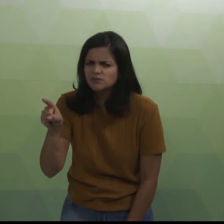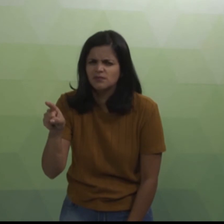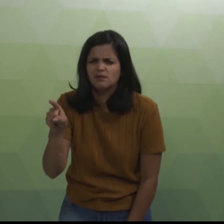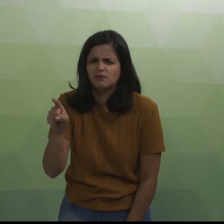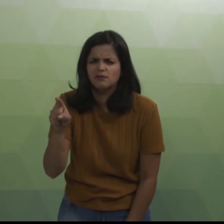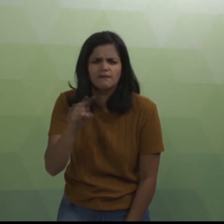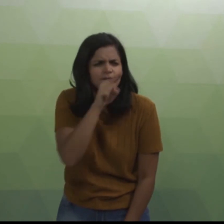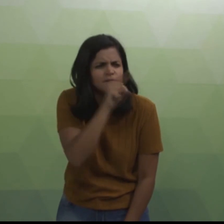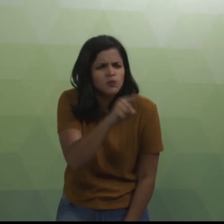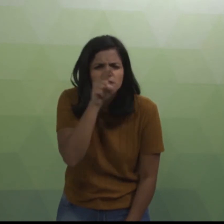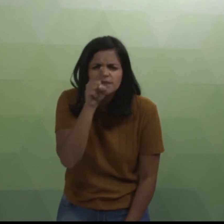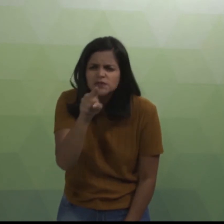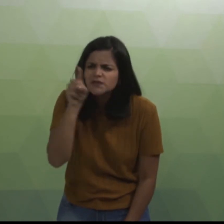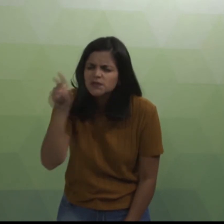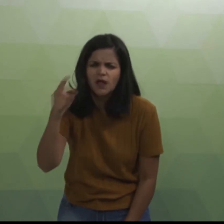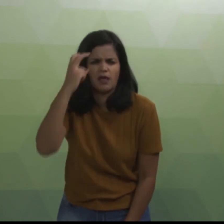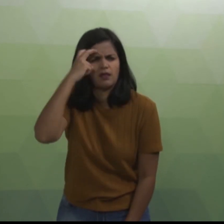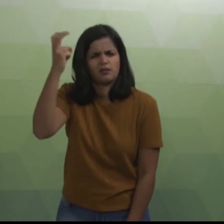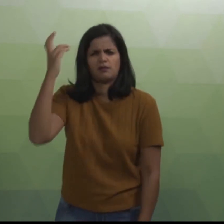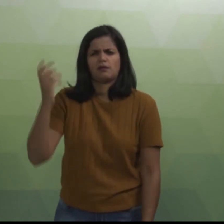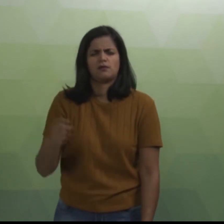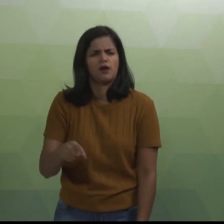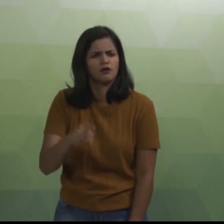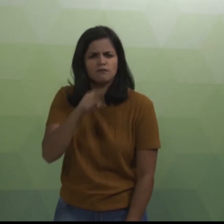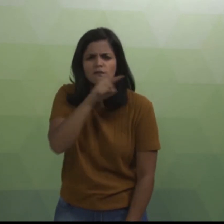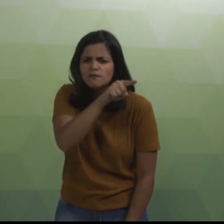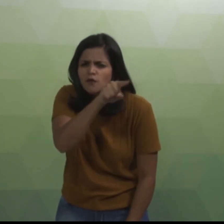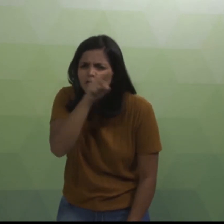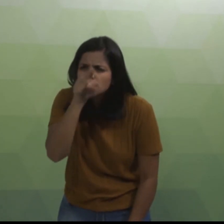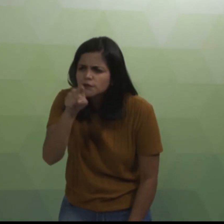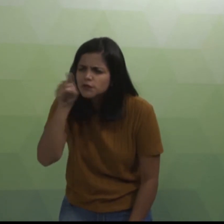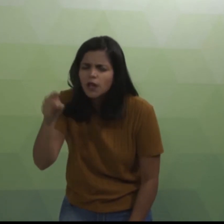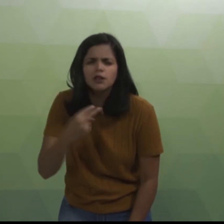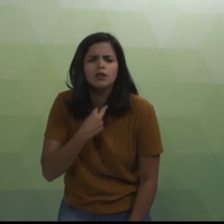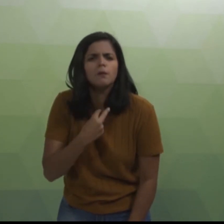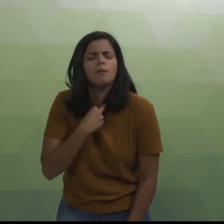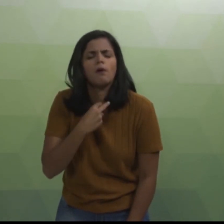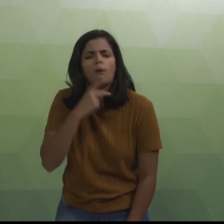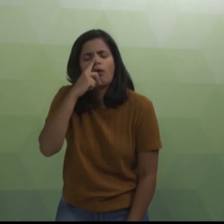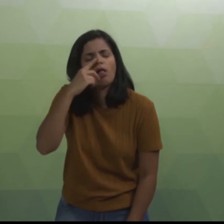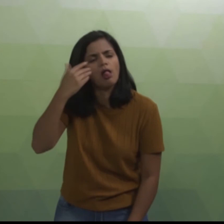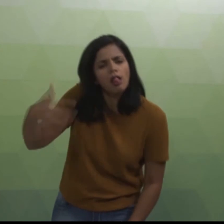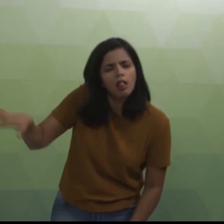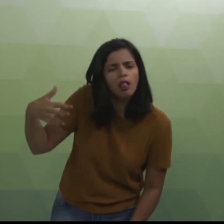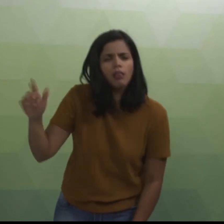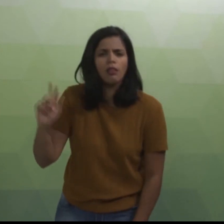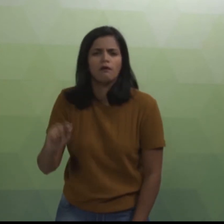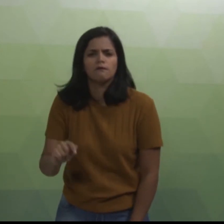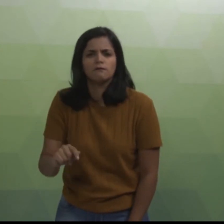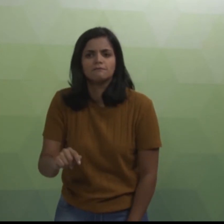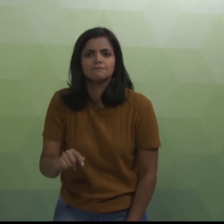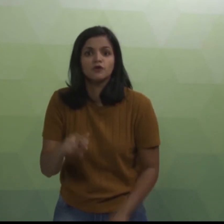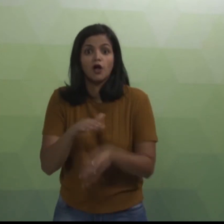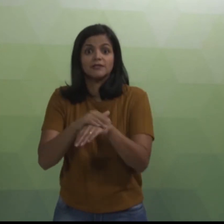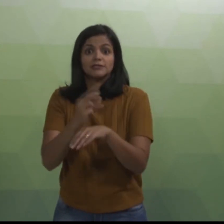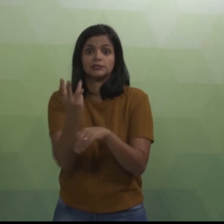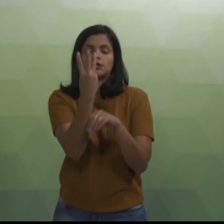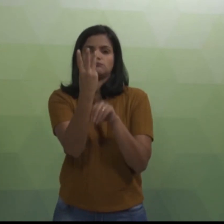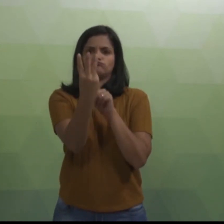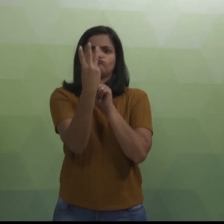Quando eu faço isso, você, você, você. Você é inteligente. Se